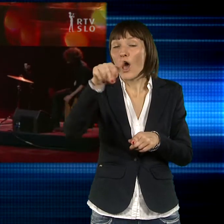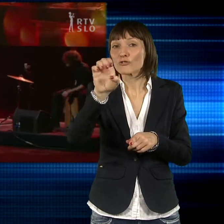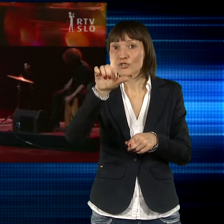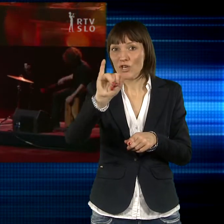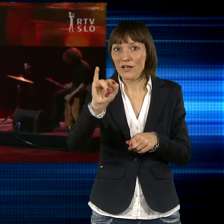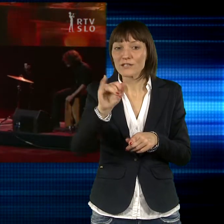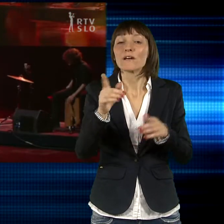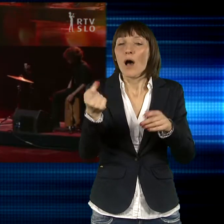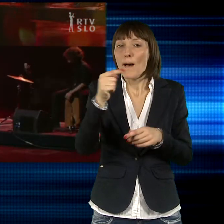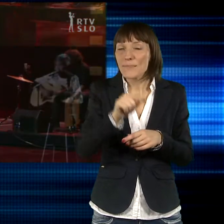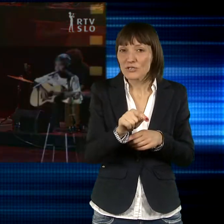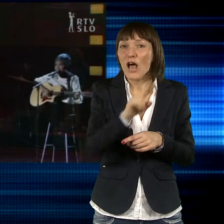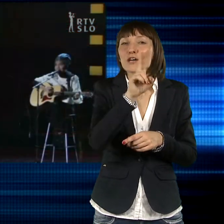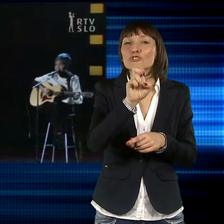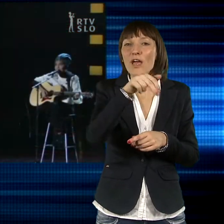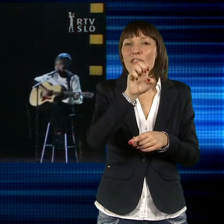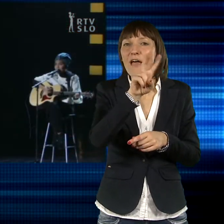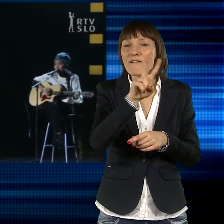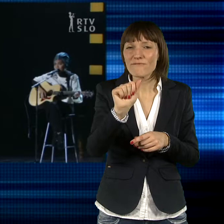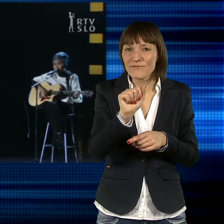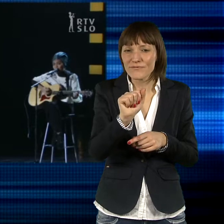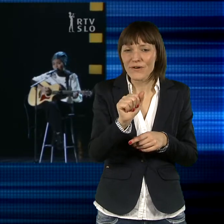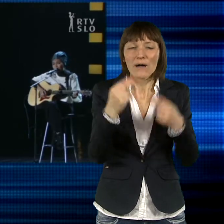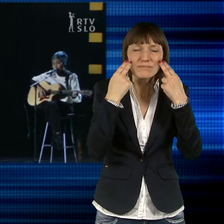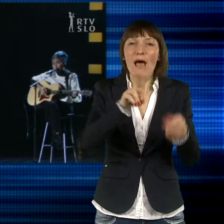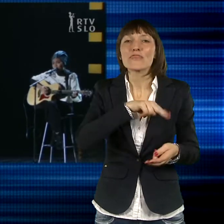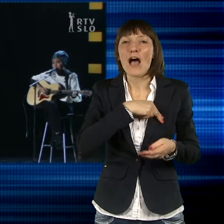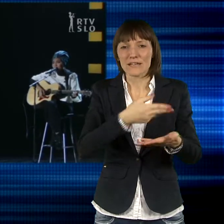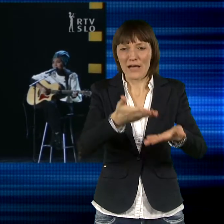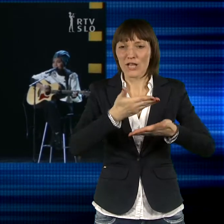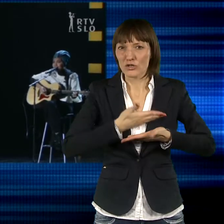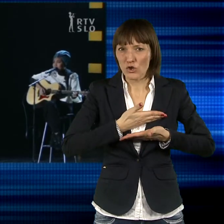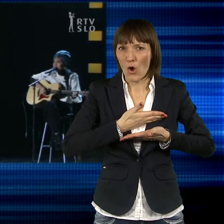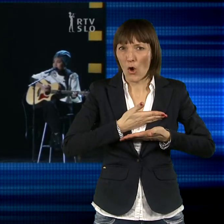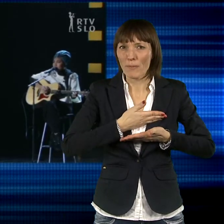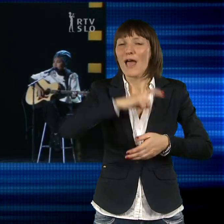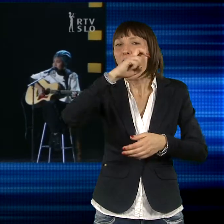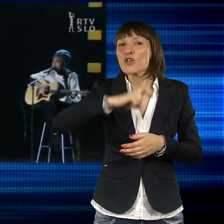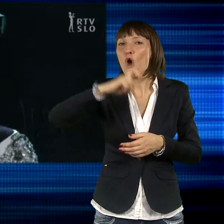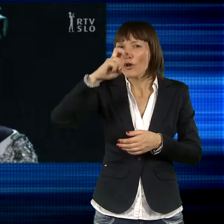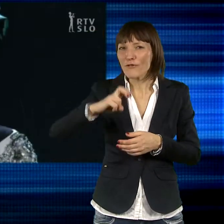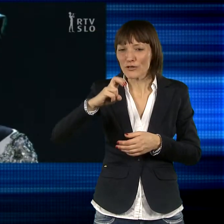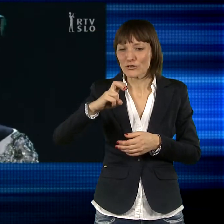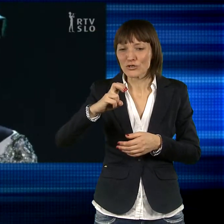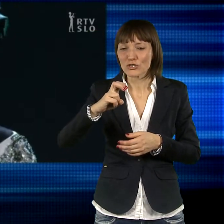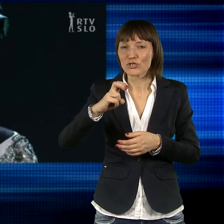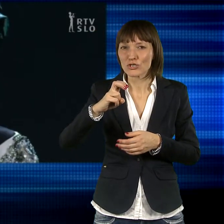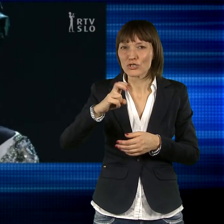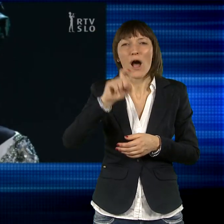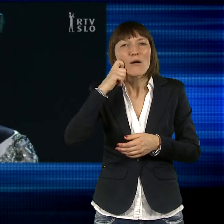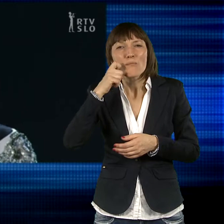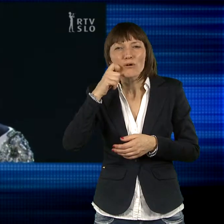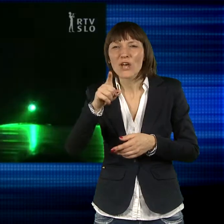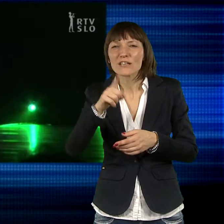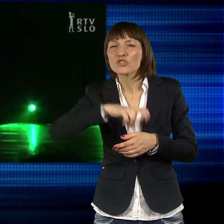Anželik v Ženevo na podelitev tradicionalne mednarodne nagrade Fridtjofa Nansena, norveškega znanstvenika, pustolovca,